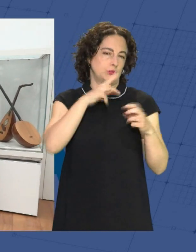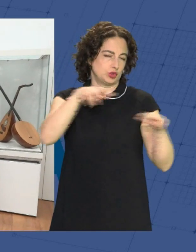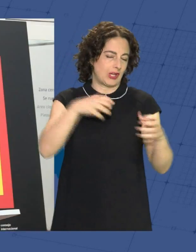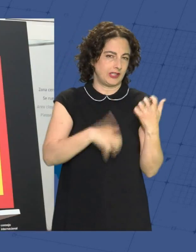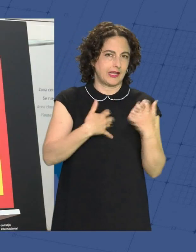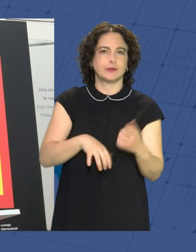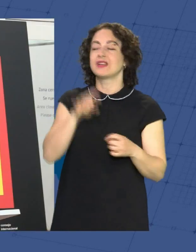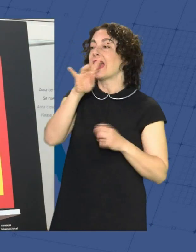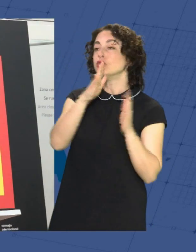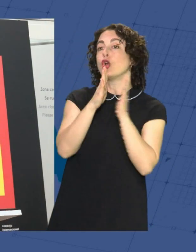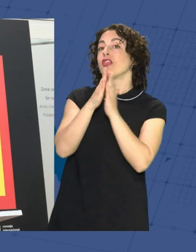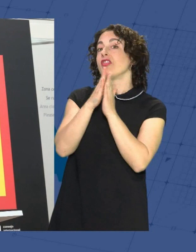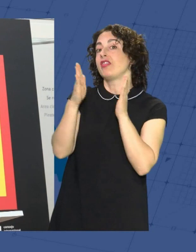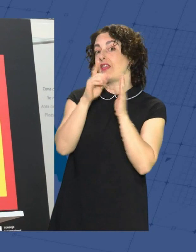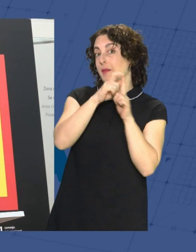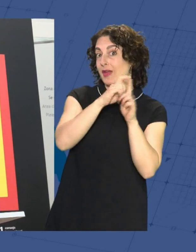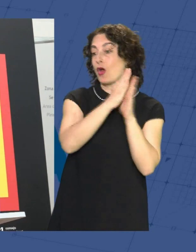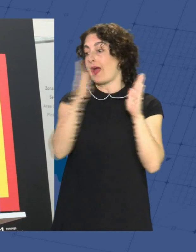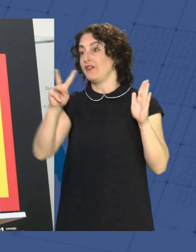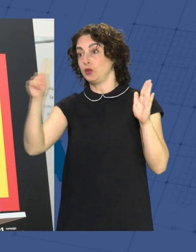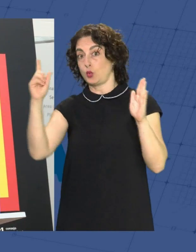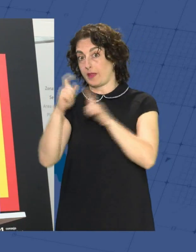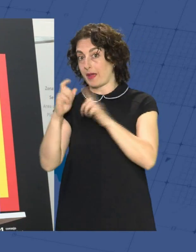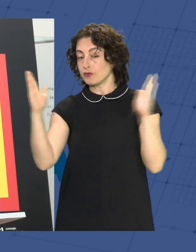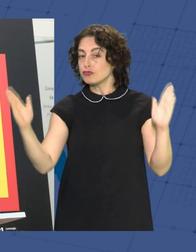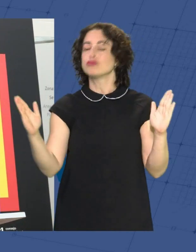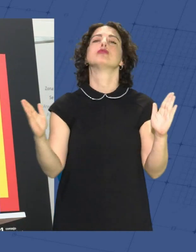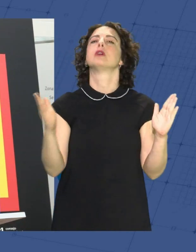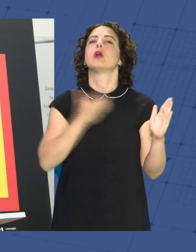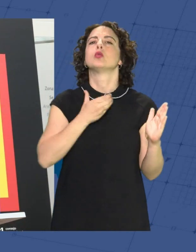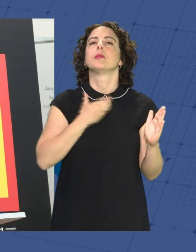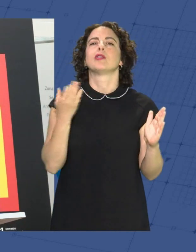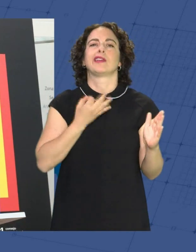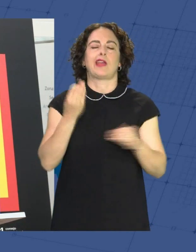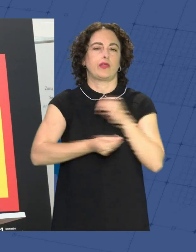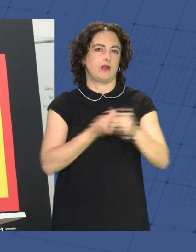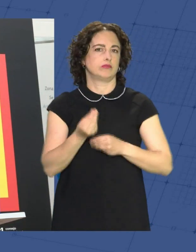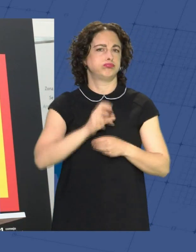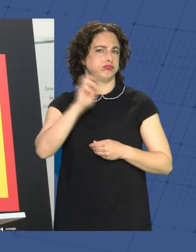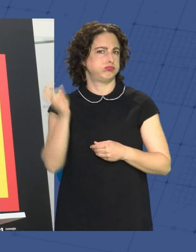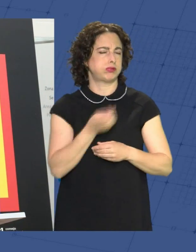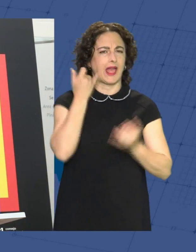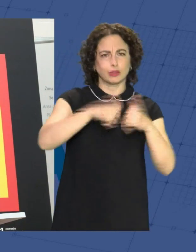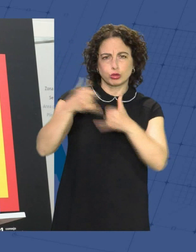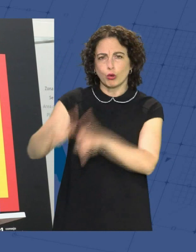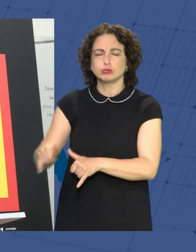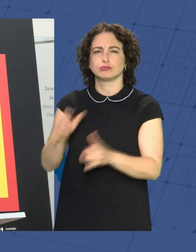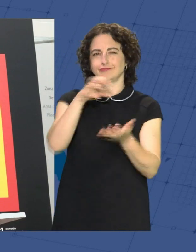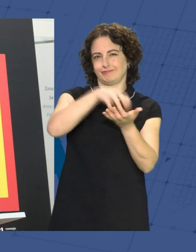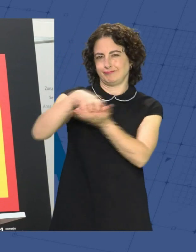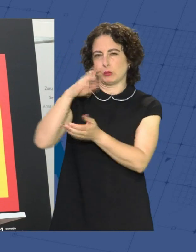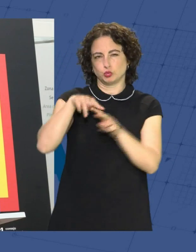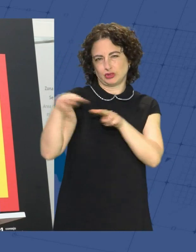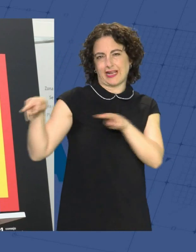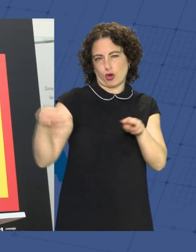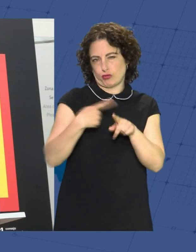14 de mayo hasta el día 21 de mayo en el que el Ayuntamiento va a llevar a cabo una serie de actos en los distintos espacios museísticos